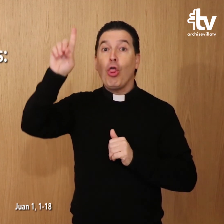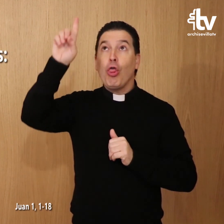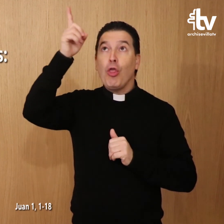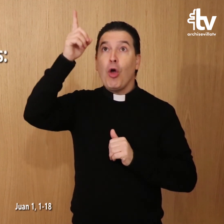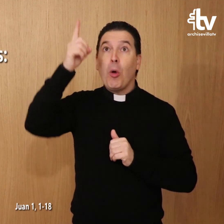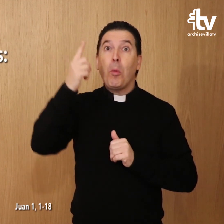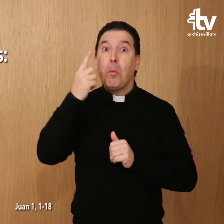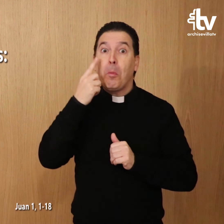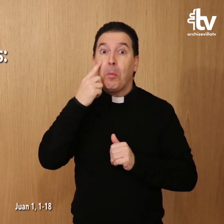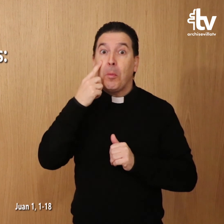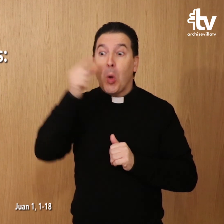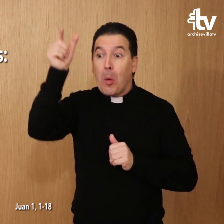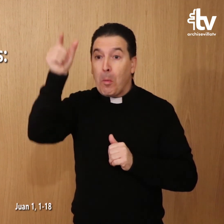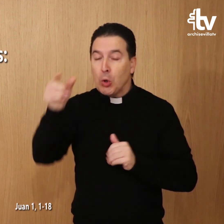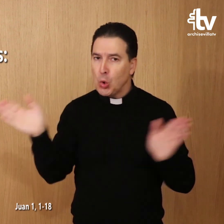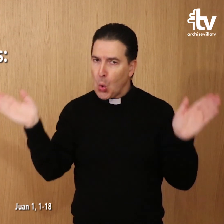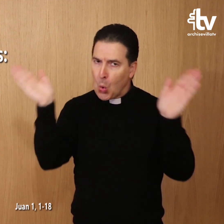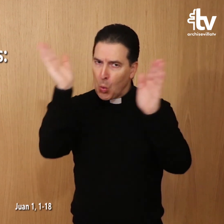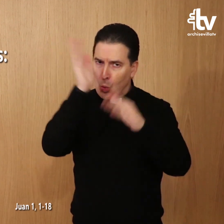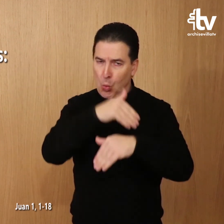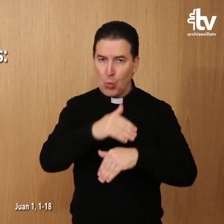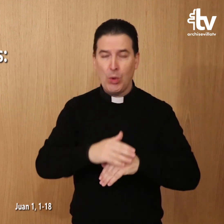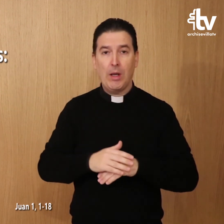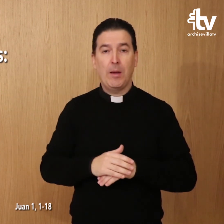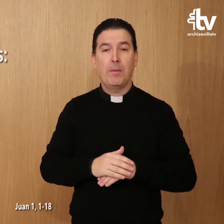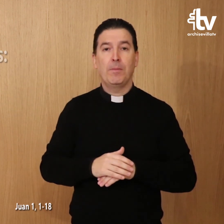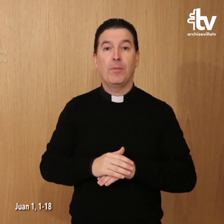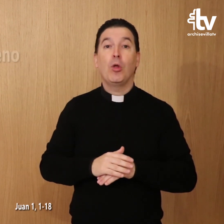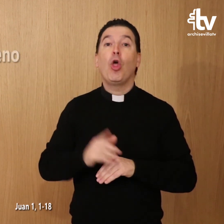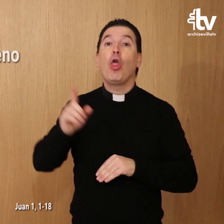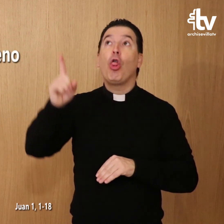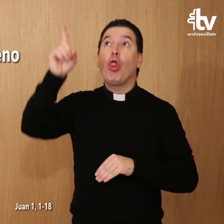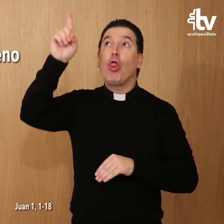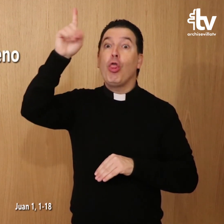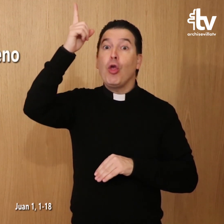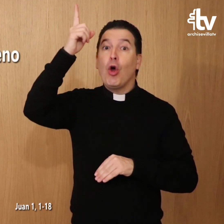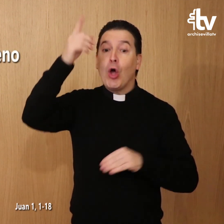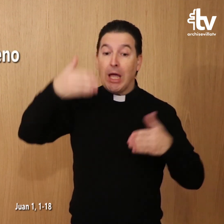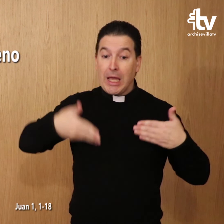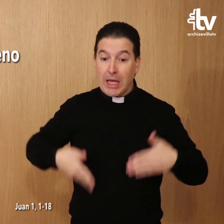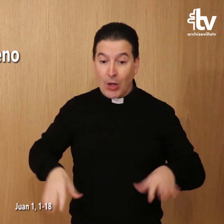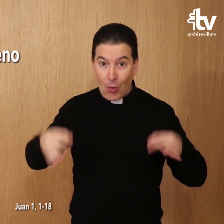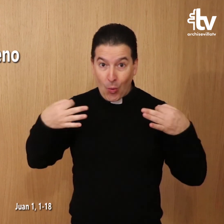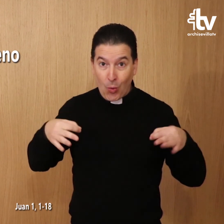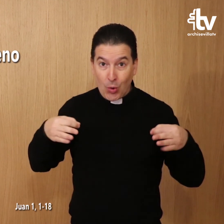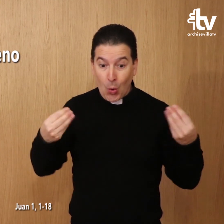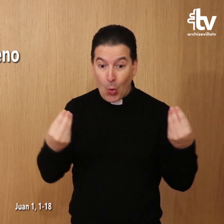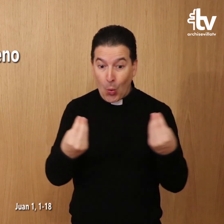A Dios nadie lo ha visto jamás. Dios unigénito, que está